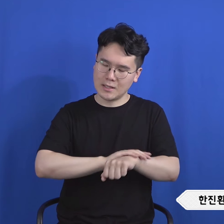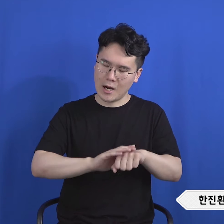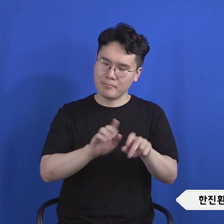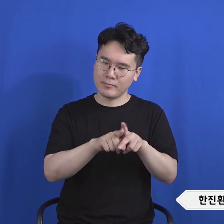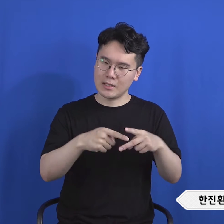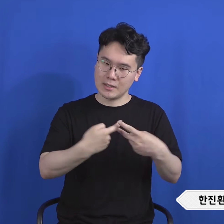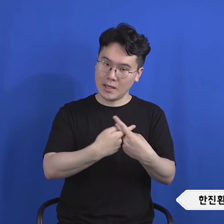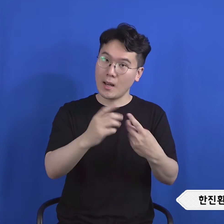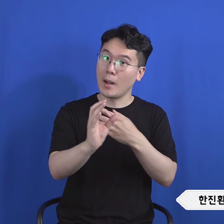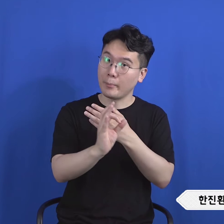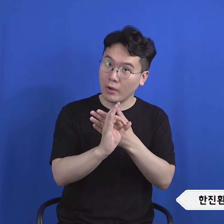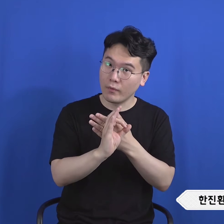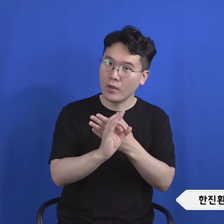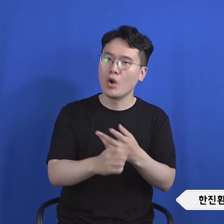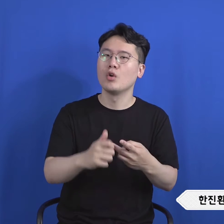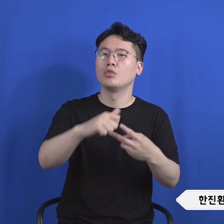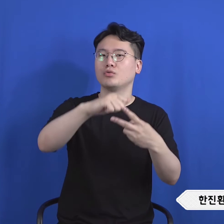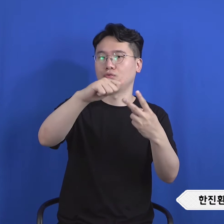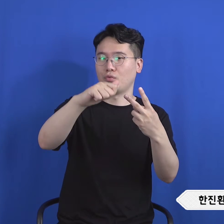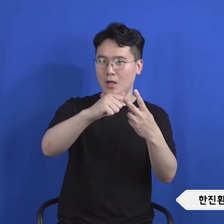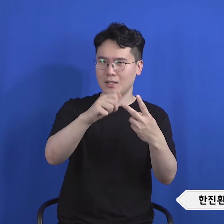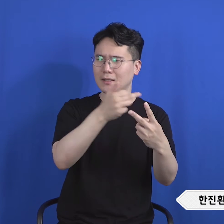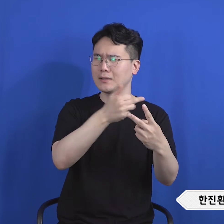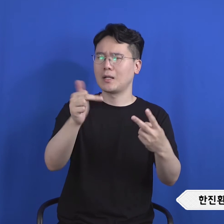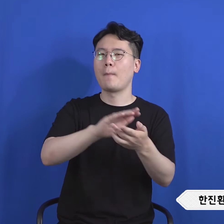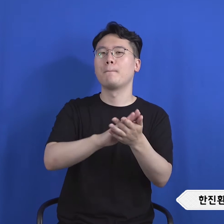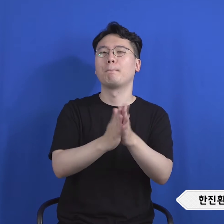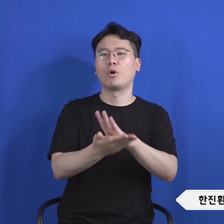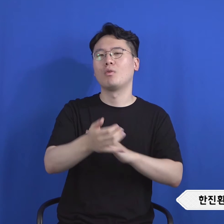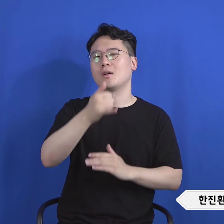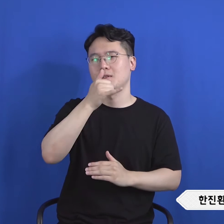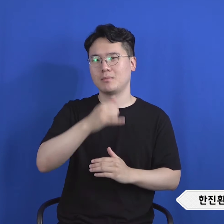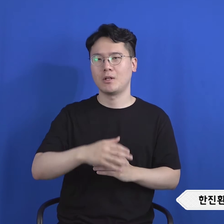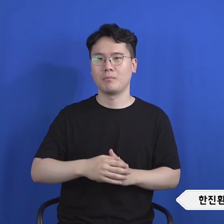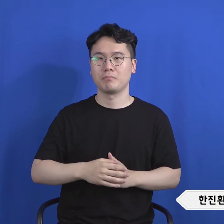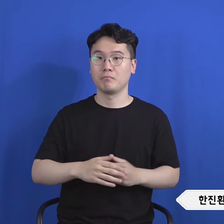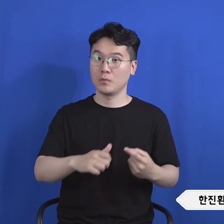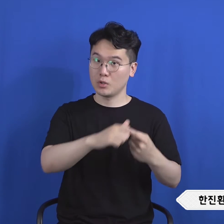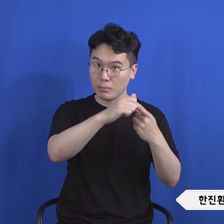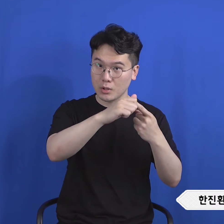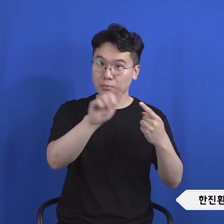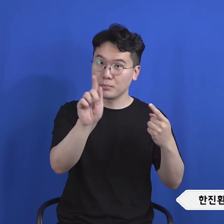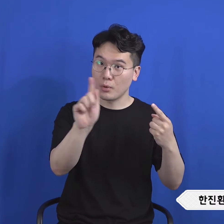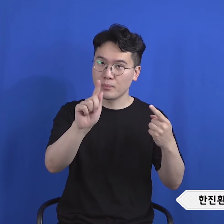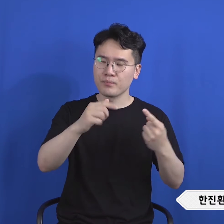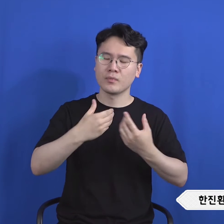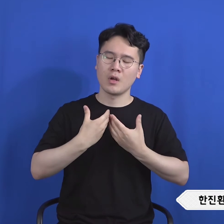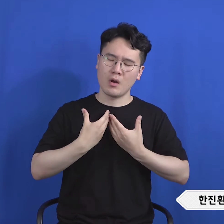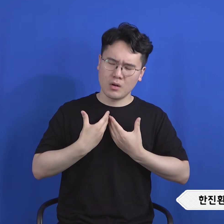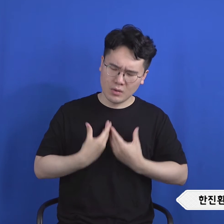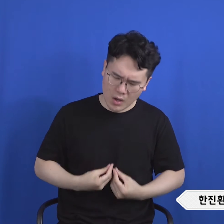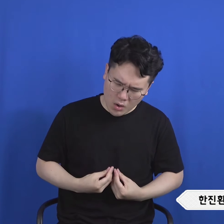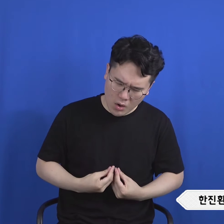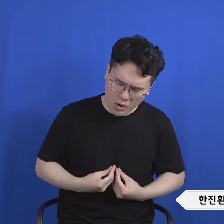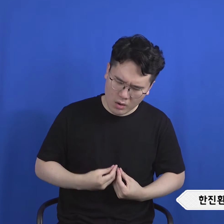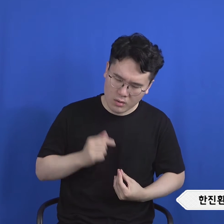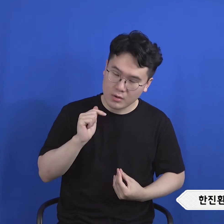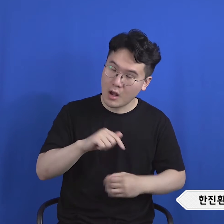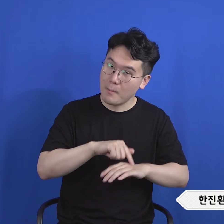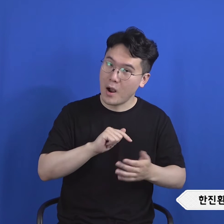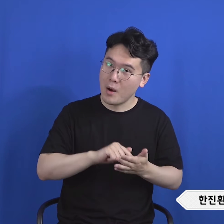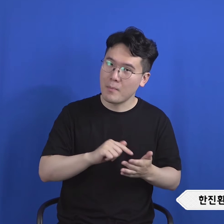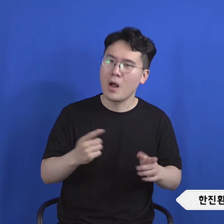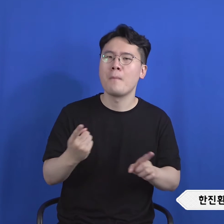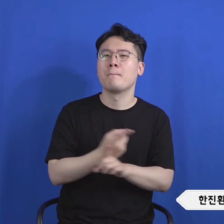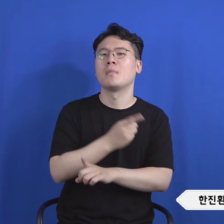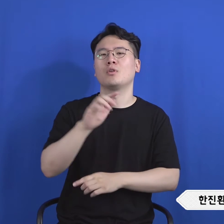가지 큰 변화가 일어납니다. 첫째는 좌절로부터 해방됩니다.